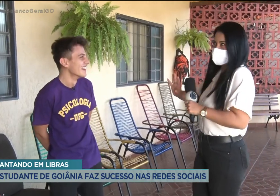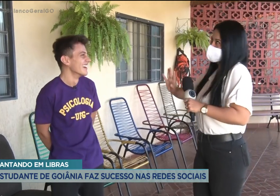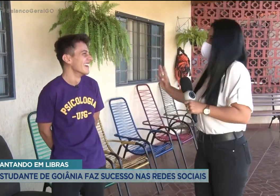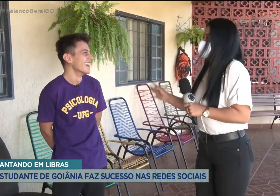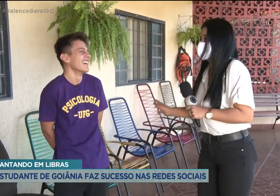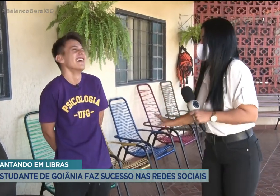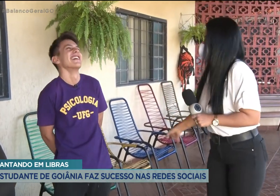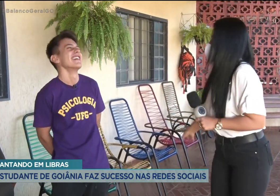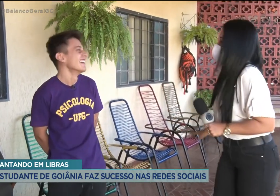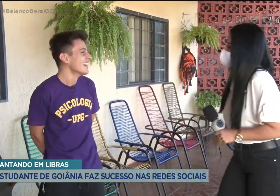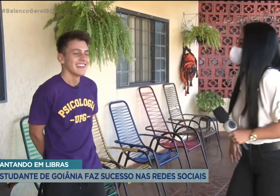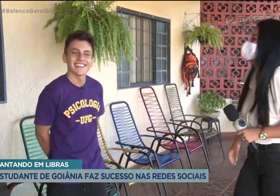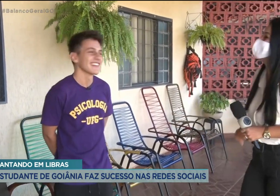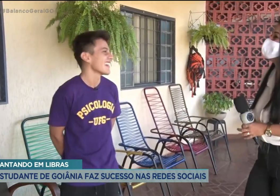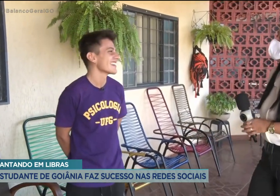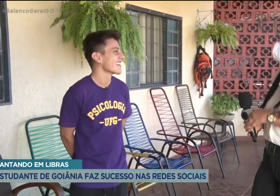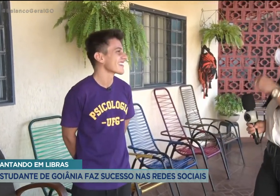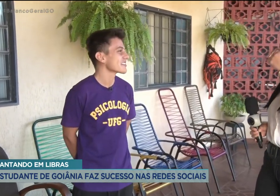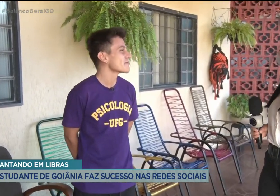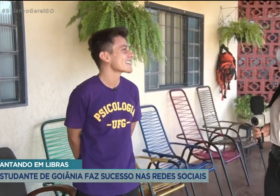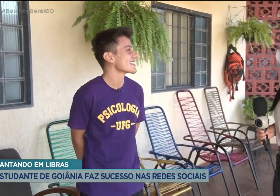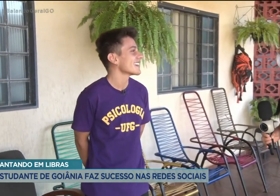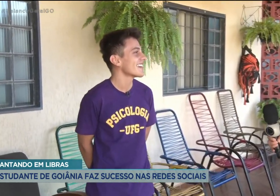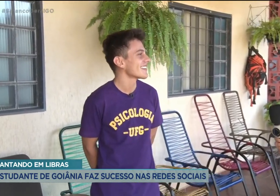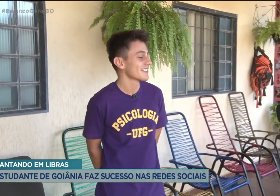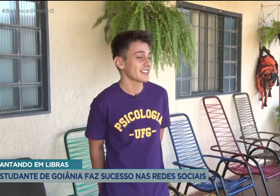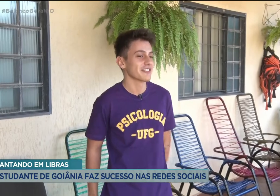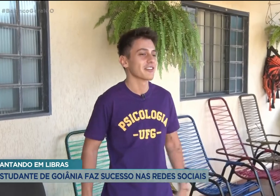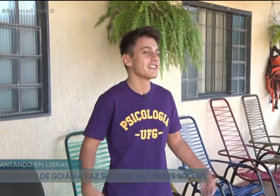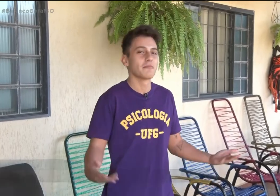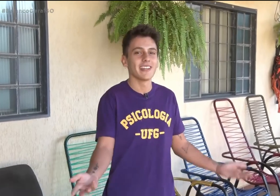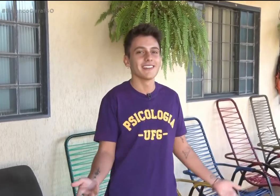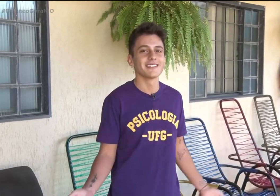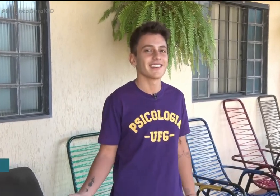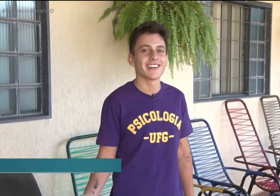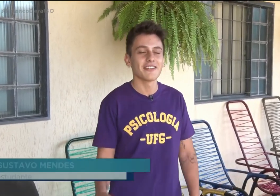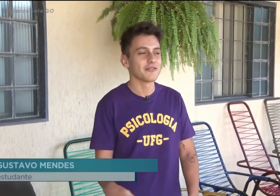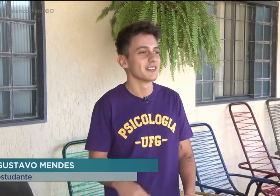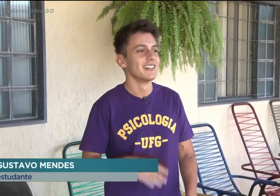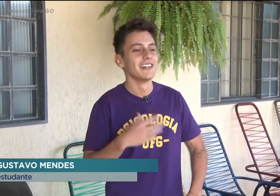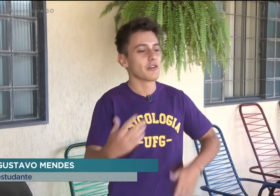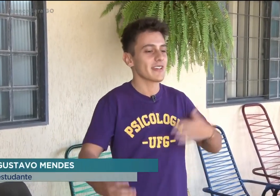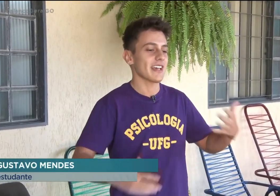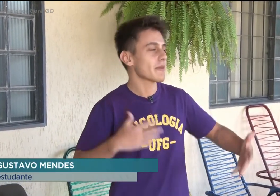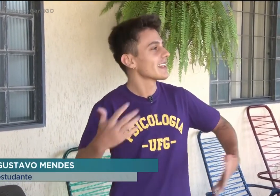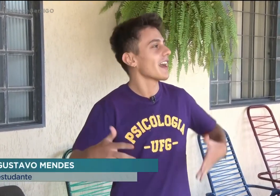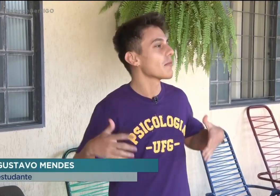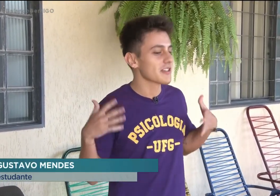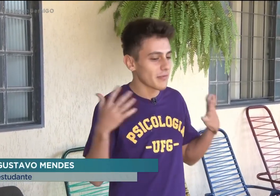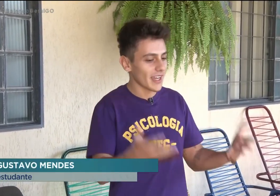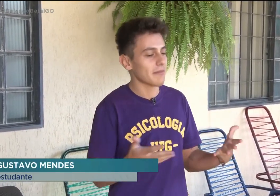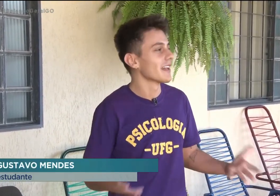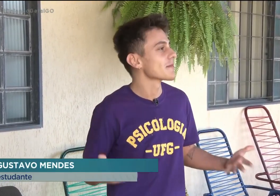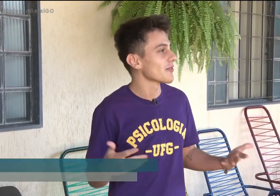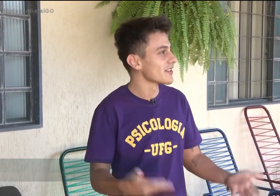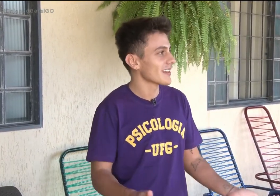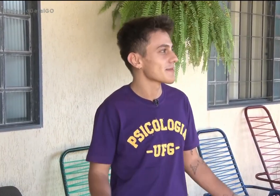que todo mundo te pergunta isso Que nada, agora que eu tô começando, tô entrando no quinto período Agora que eu vou começar a aprender realmente como é que aplica a psicologia nas